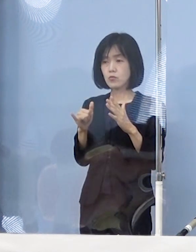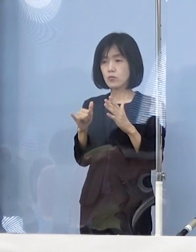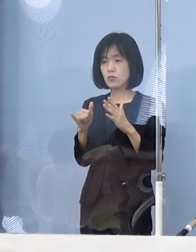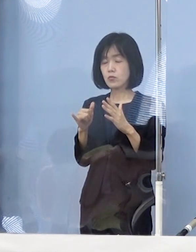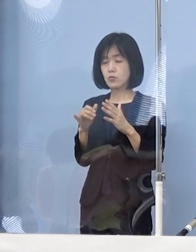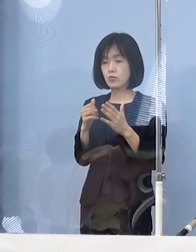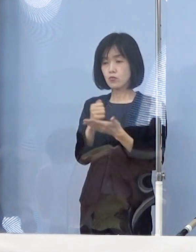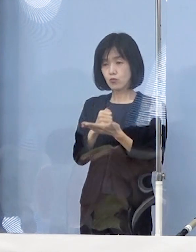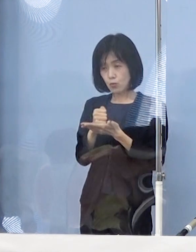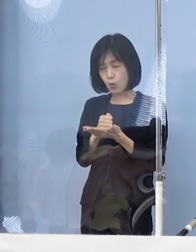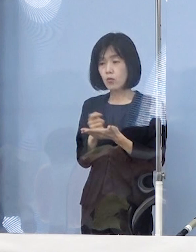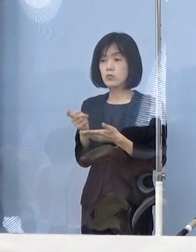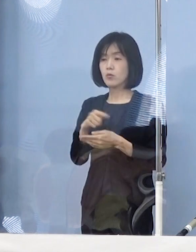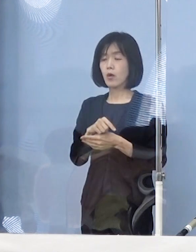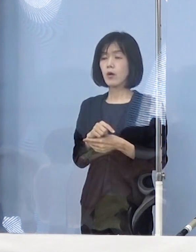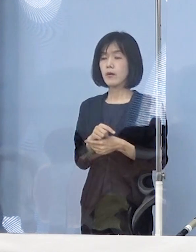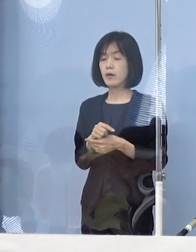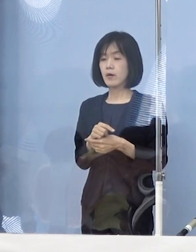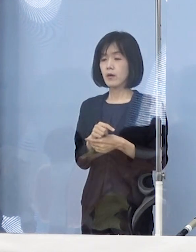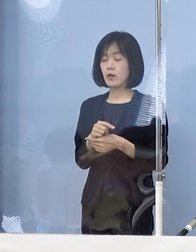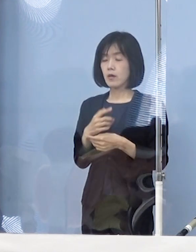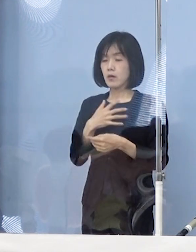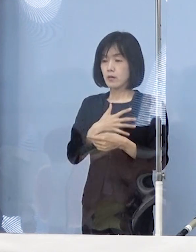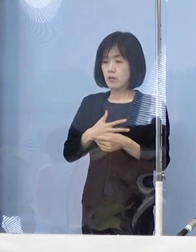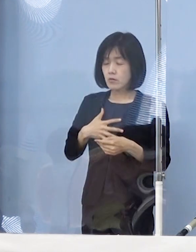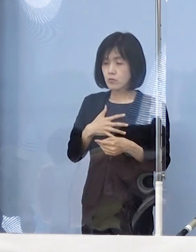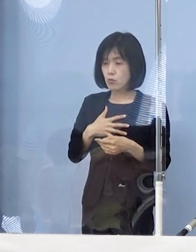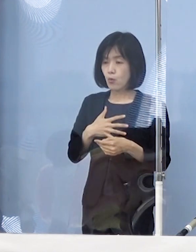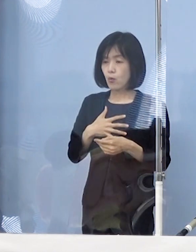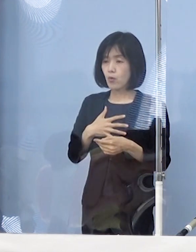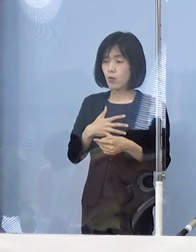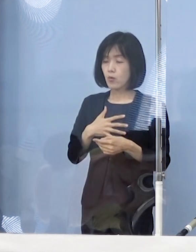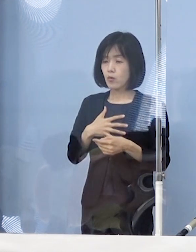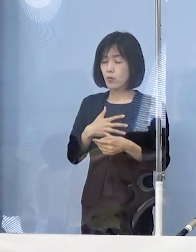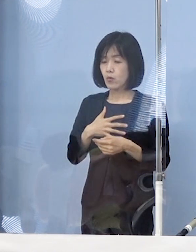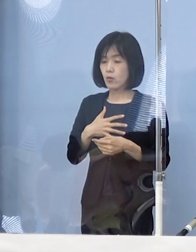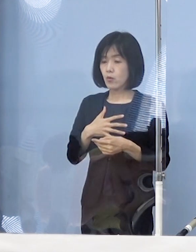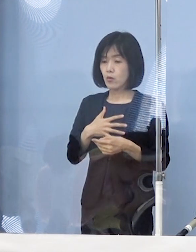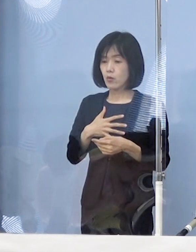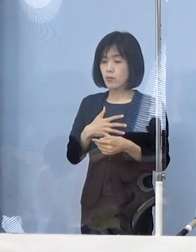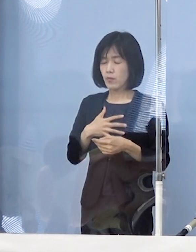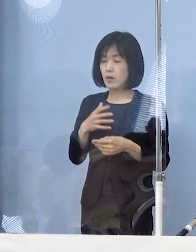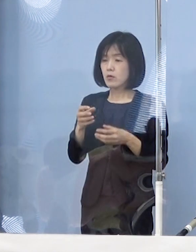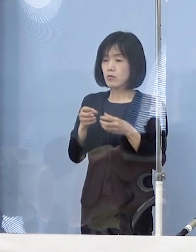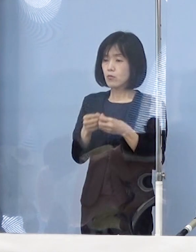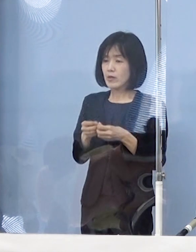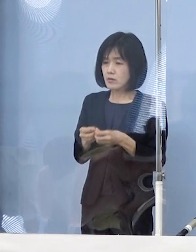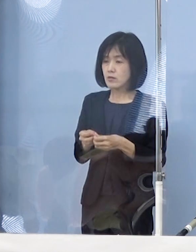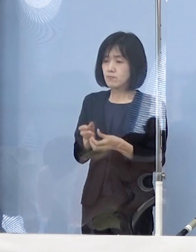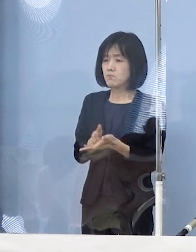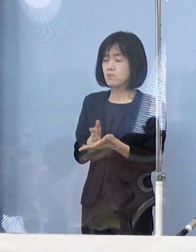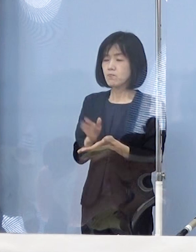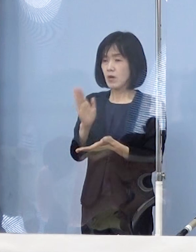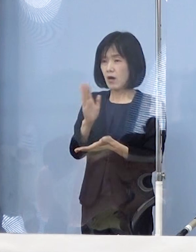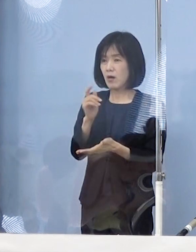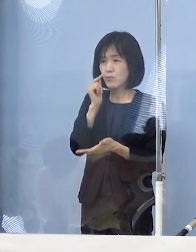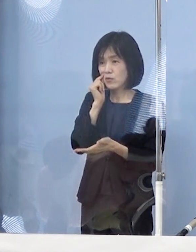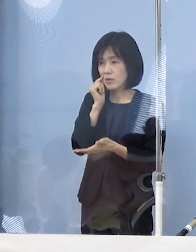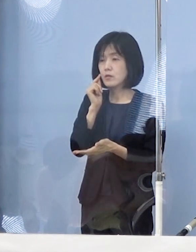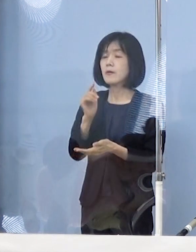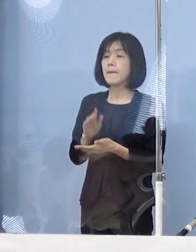とは、それぞれこう体調等の、あまり詳細なことは特定につながるので言えませんけれ